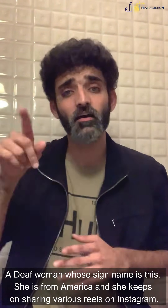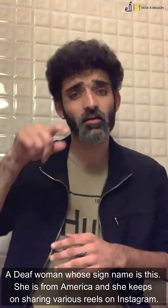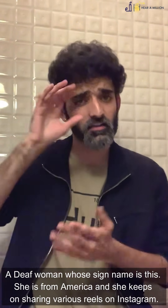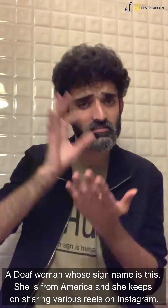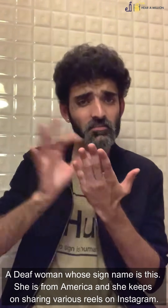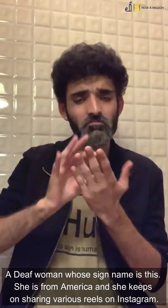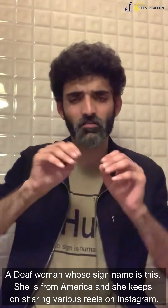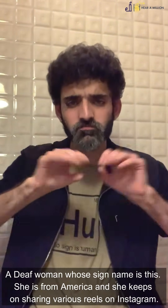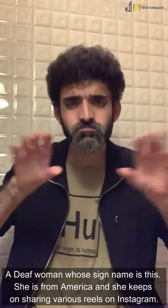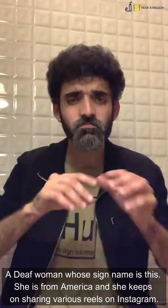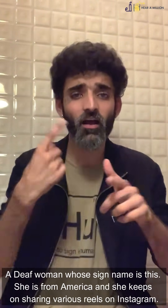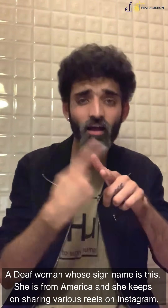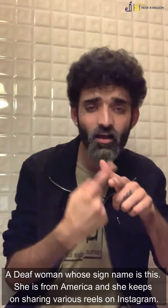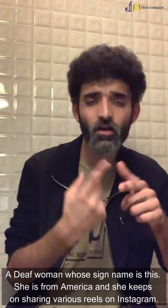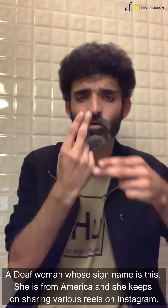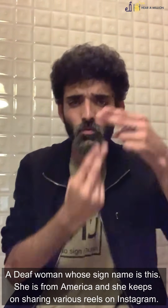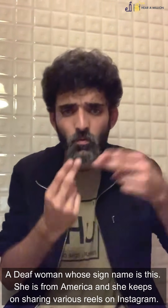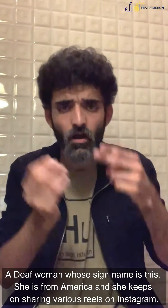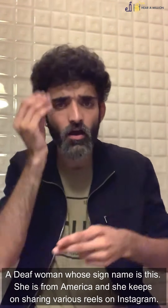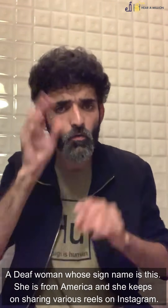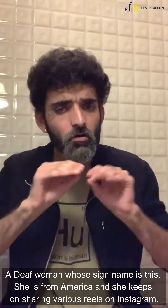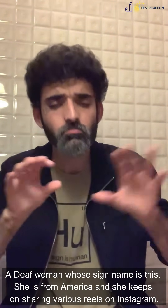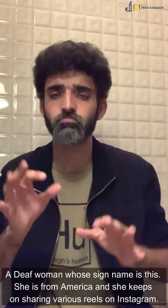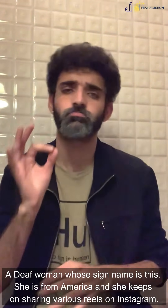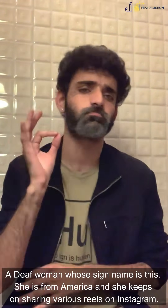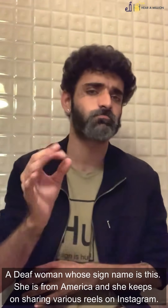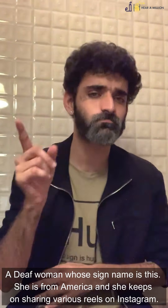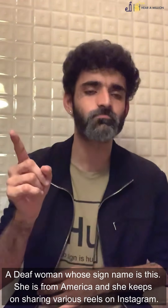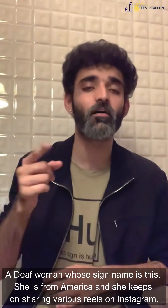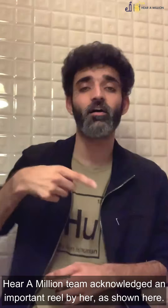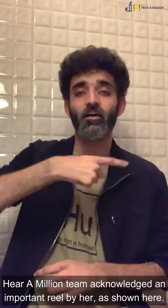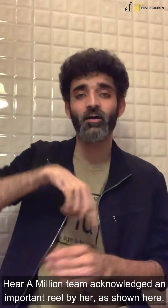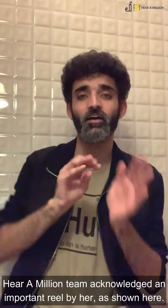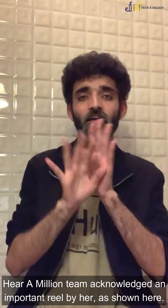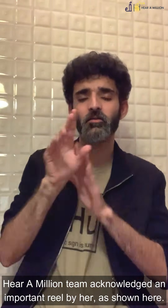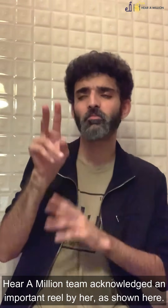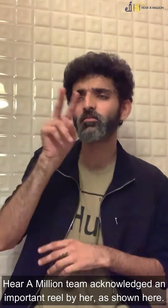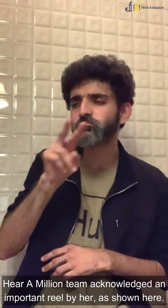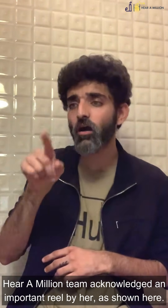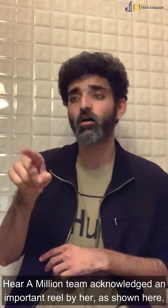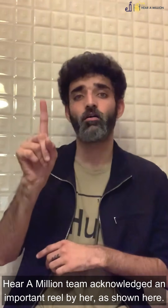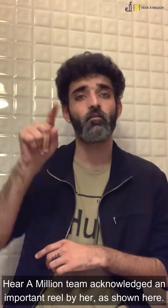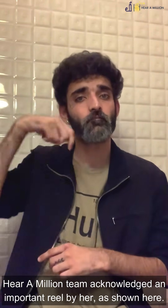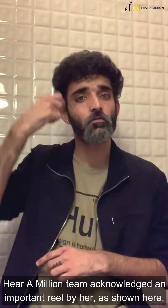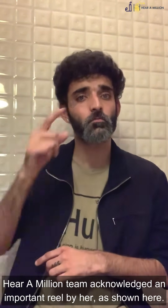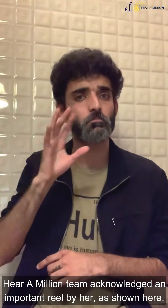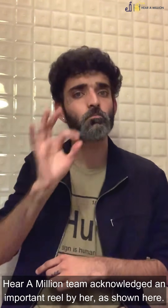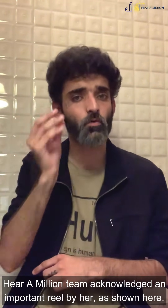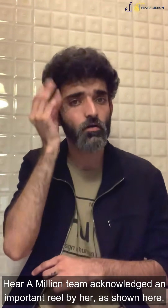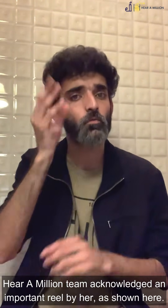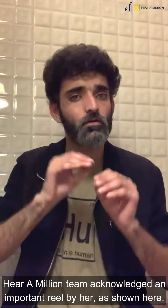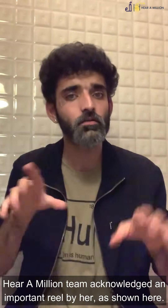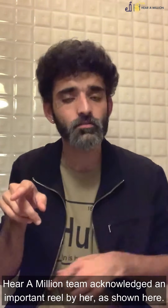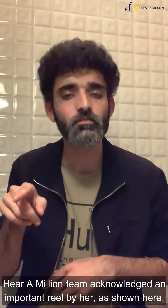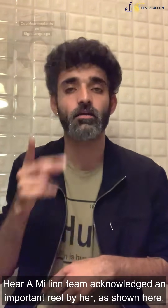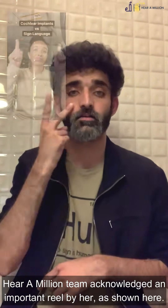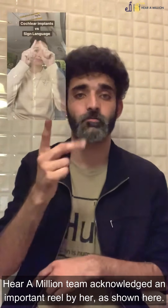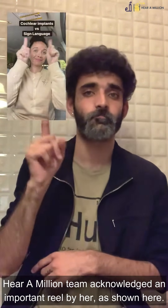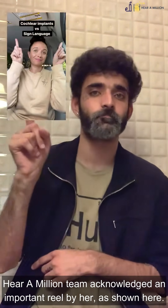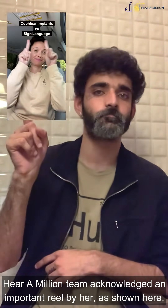है और वह कई सारी कहानियों को इंस्टाग्राम पे साझा करती रहती है। ऐसी ही एक कहानी को हेरा मिलन टीम ने देखा है और वही हम